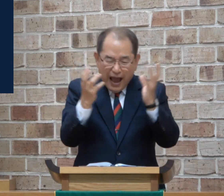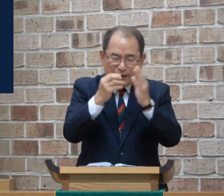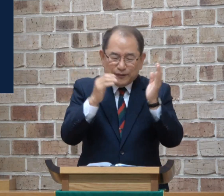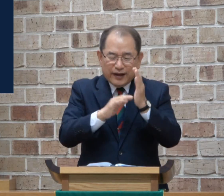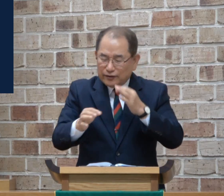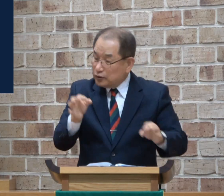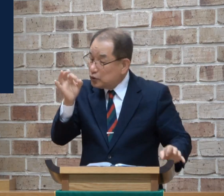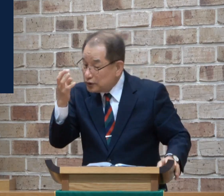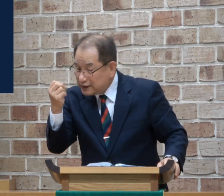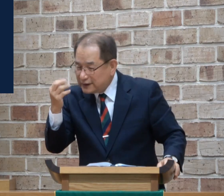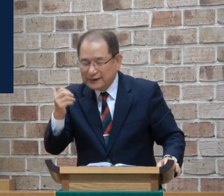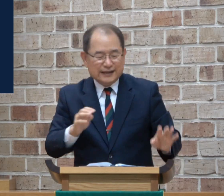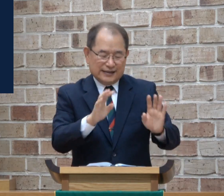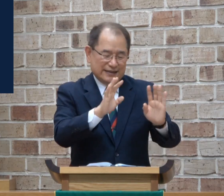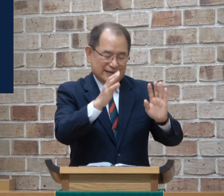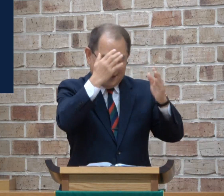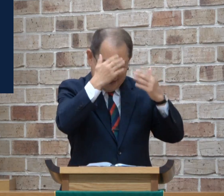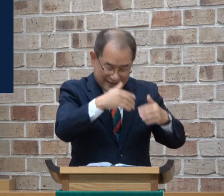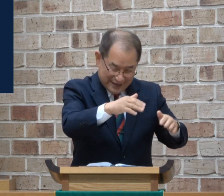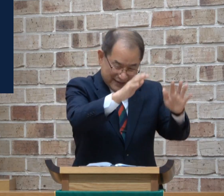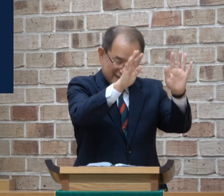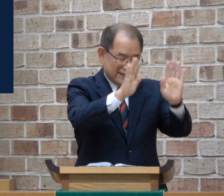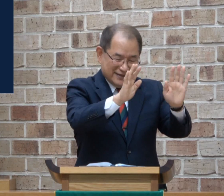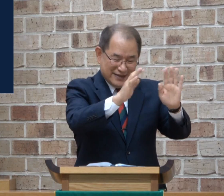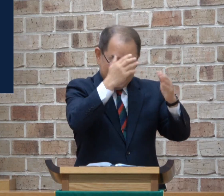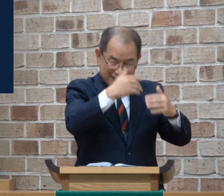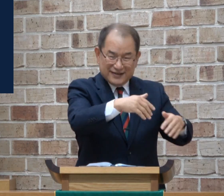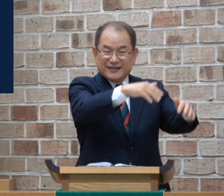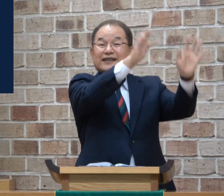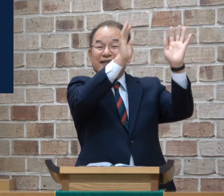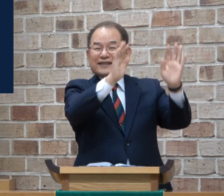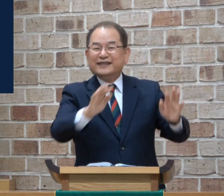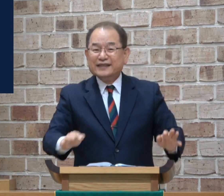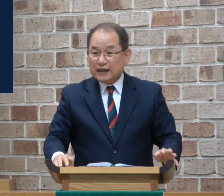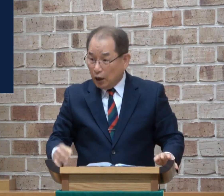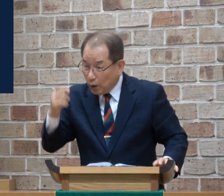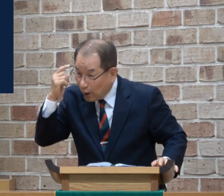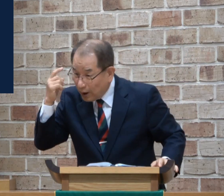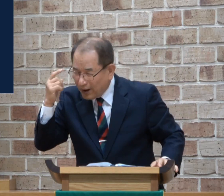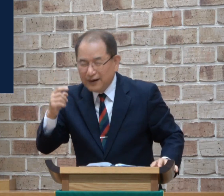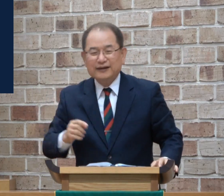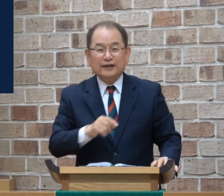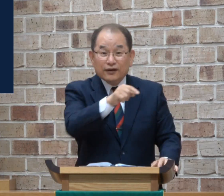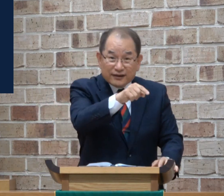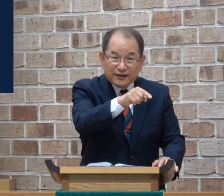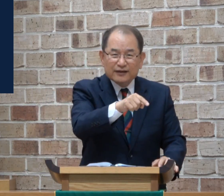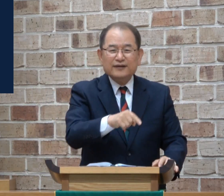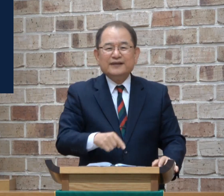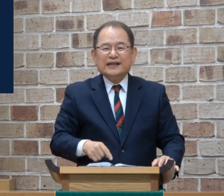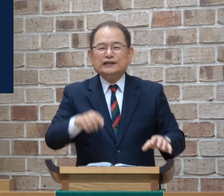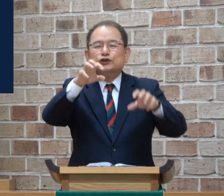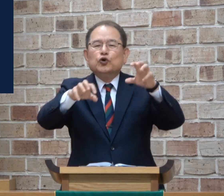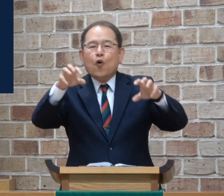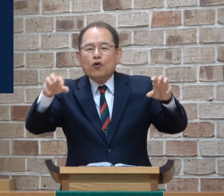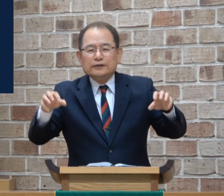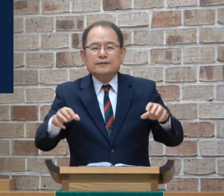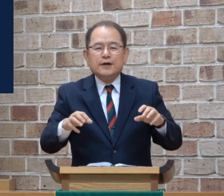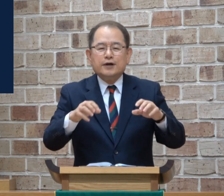또 돌아가실 때 그냥 가시라고 수고를 많이 하시니까 지역에 봉사를 하시는